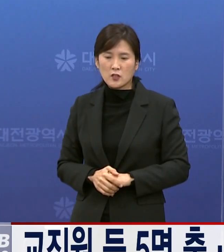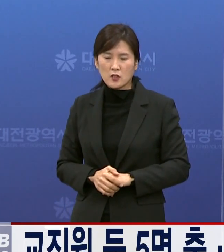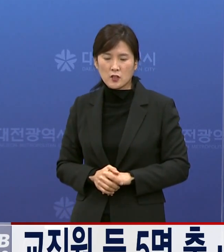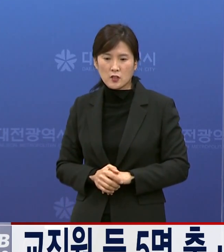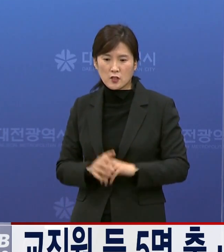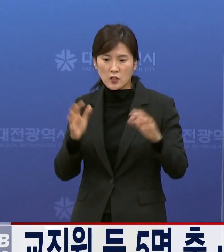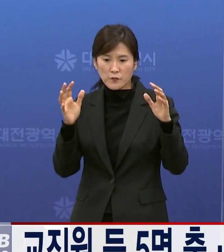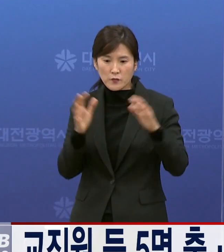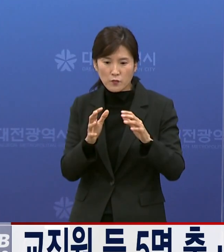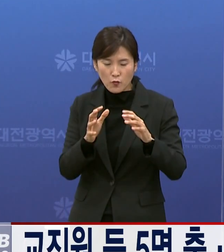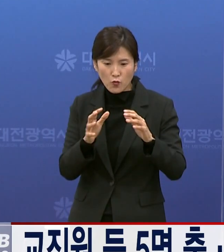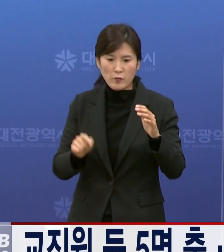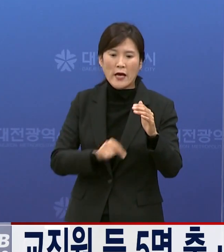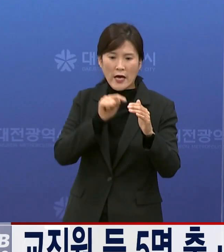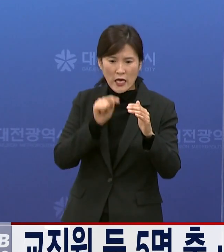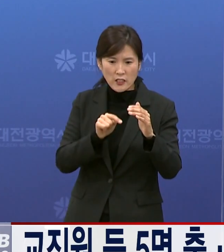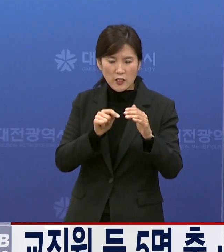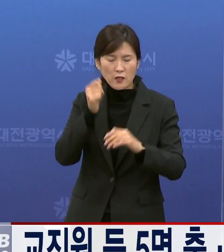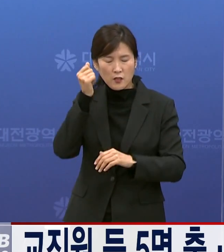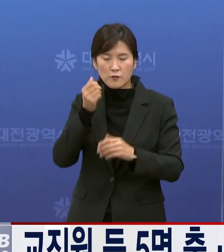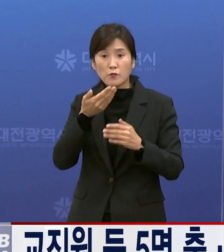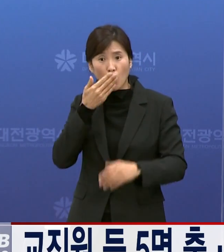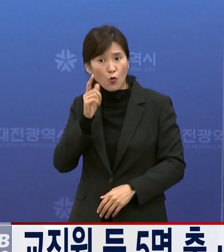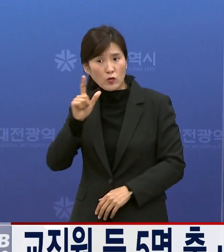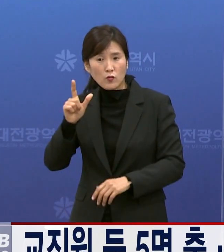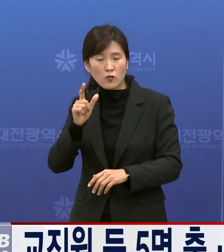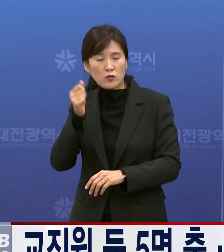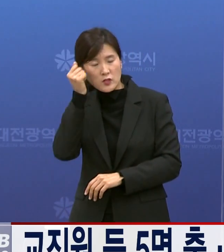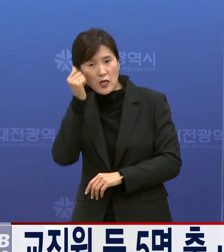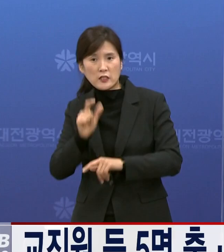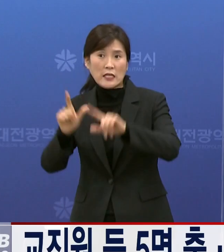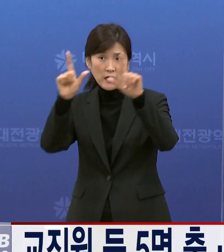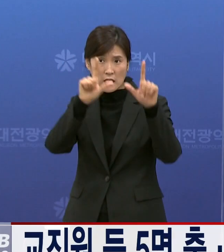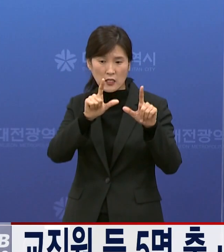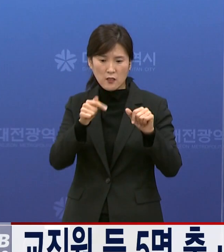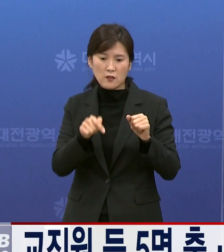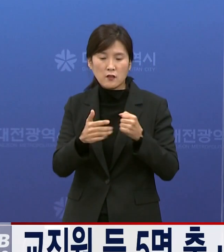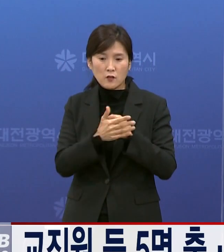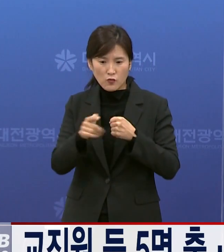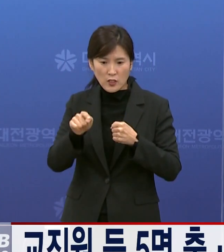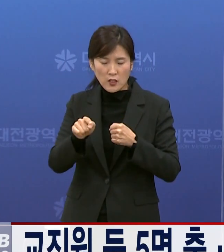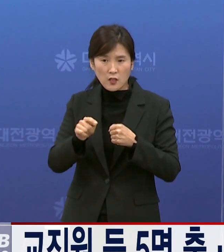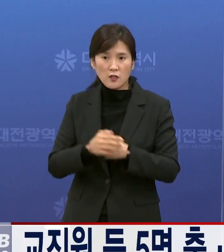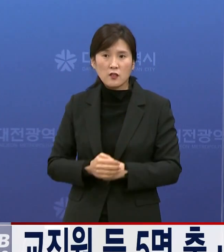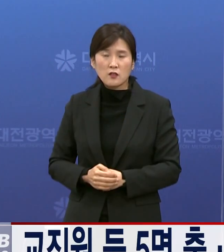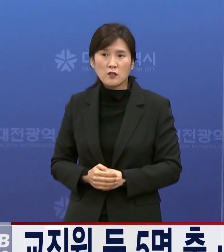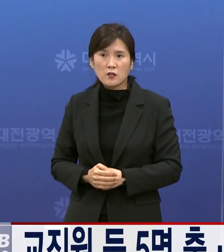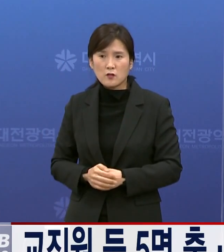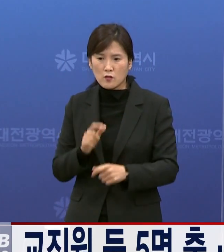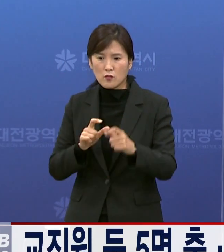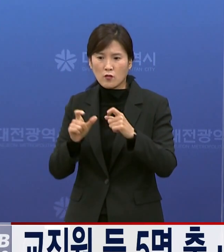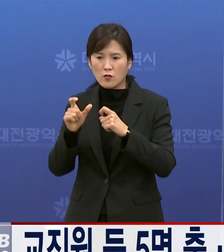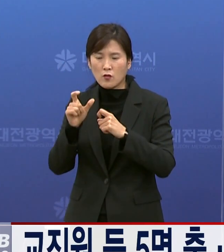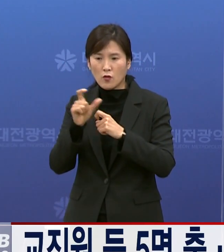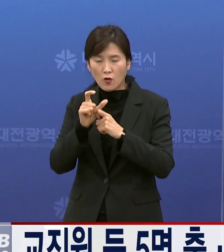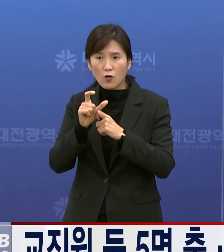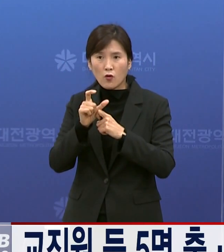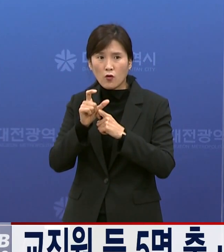감염이 발생한 시설 내에서 기숙을 함께 한 것으로 보여져서 추가적인